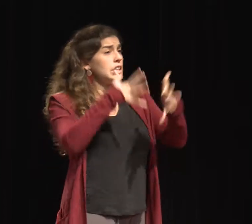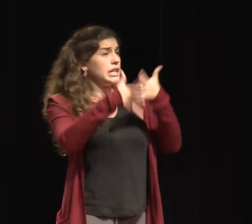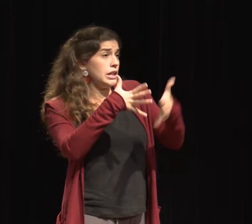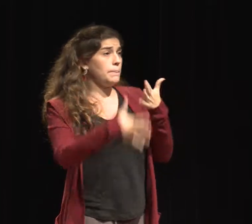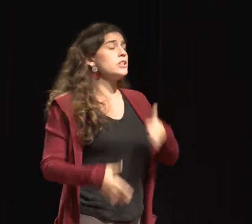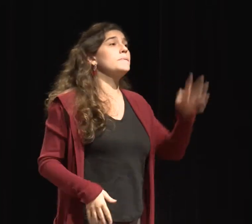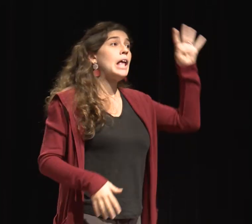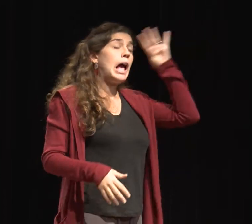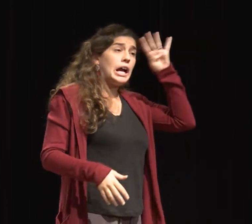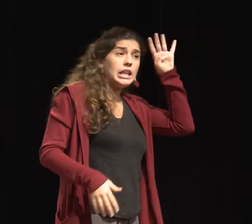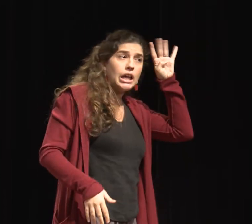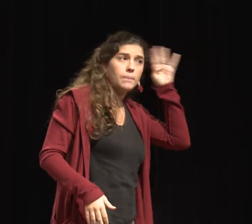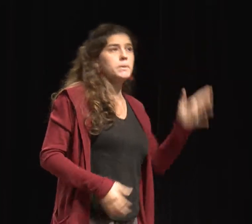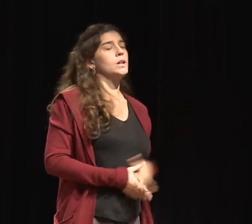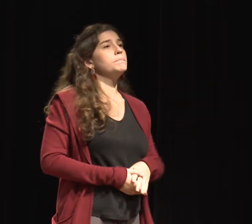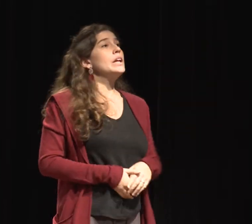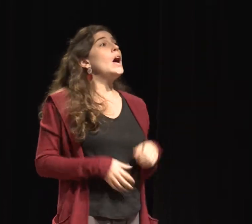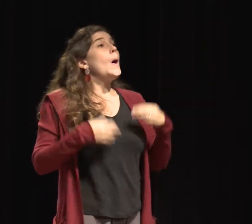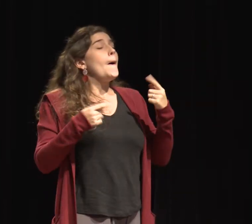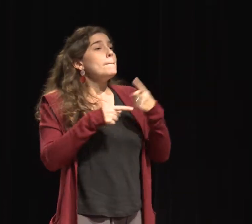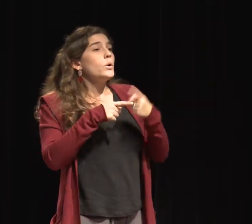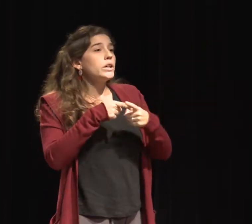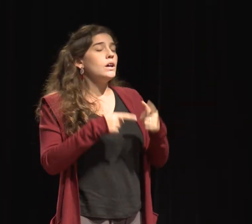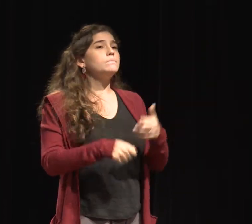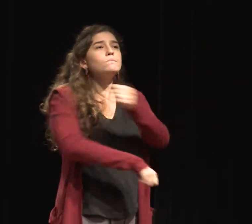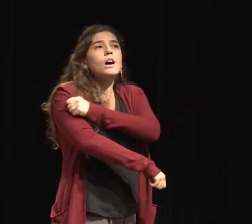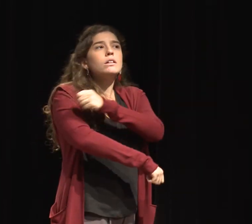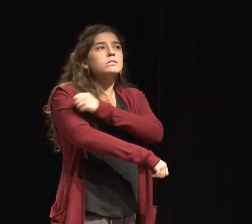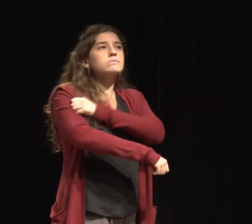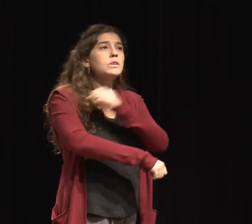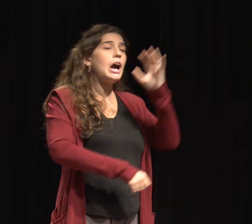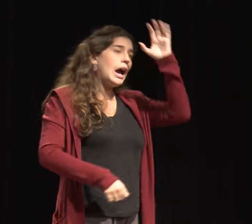de material em Libras, na área acadêmica, porque o aluno...